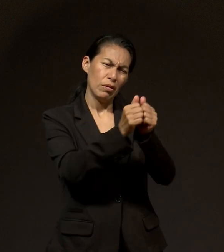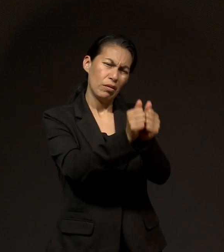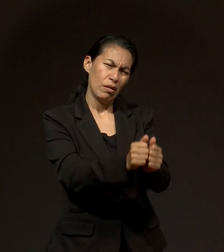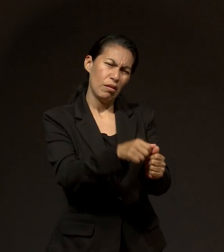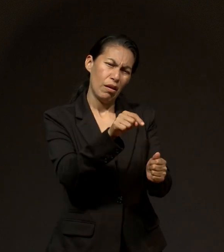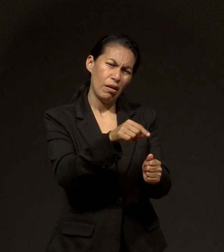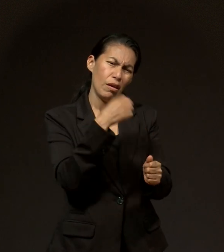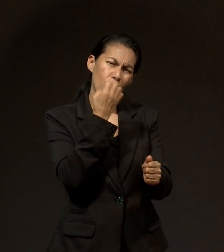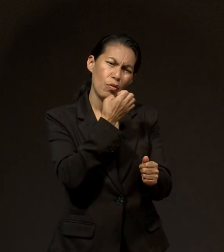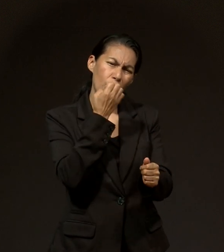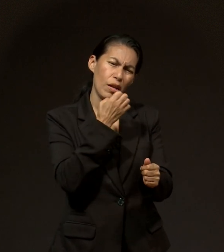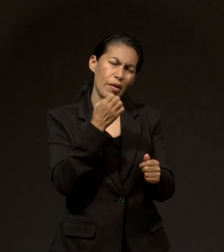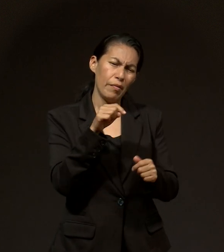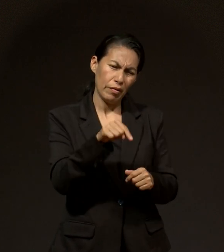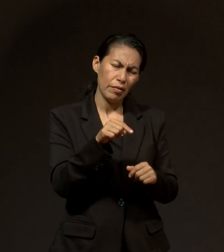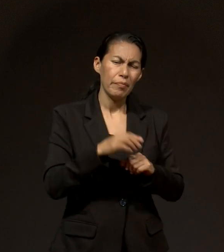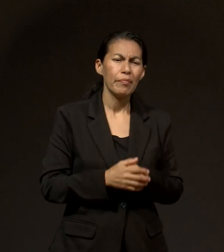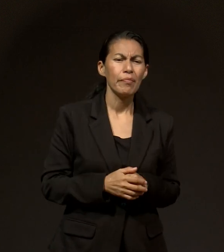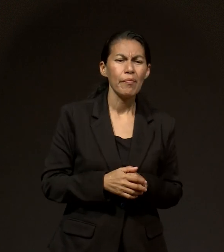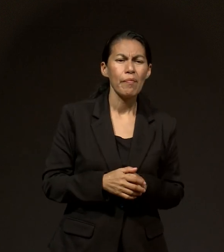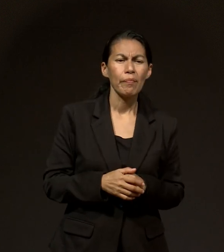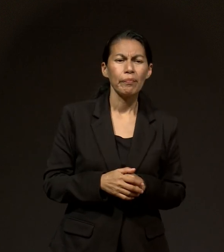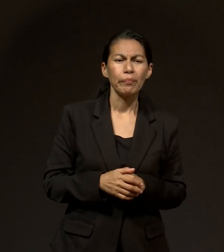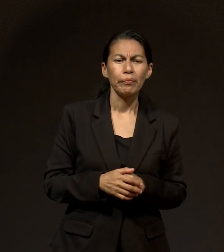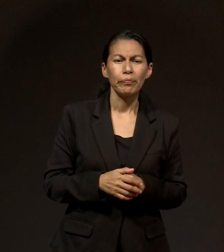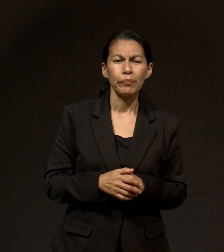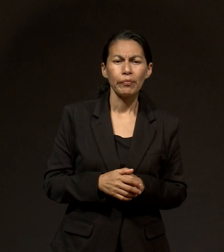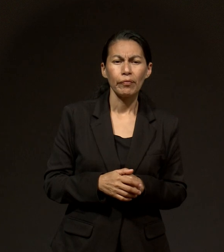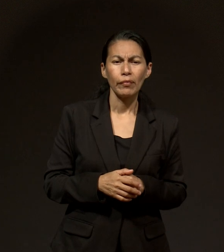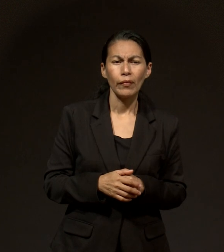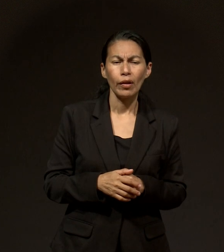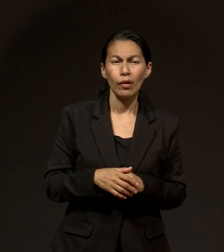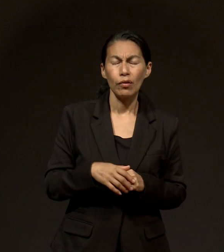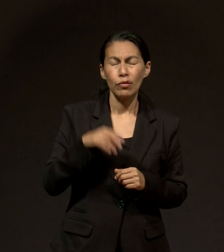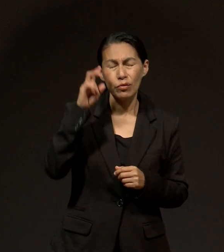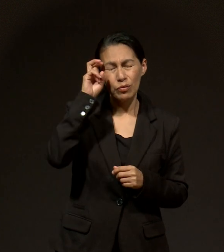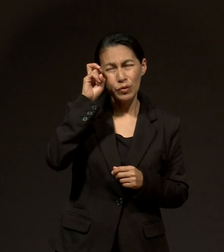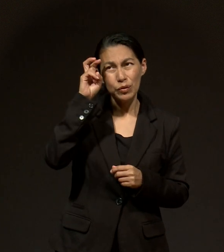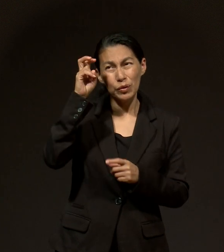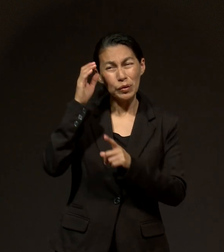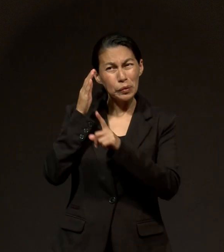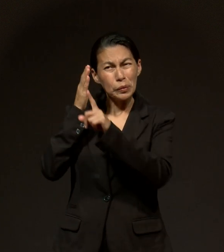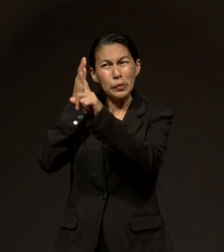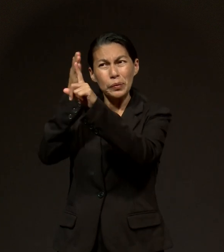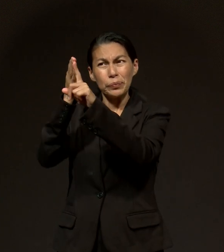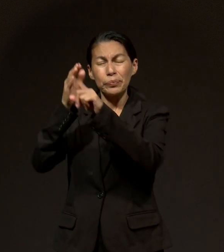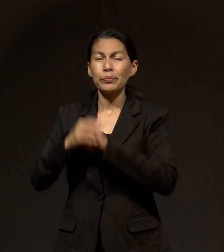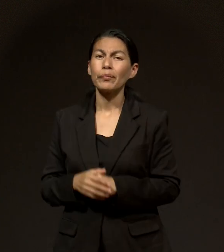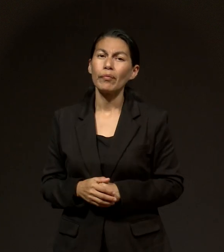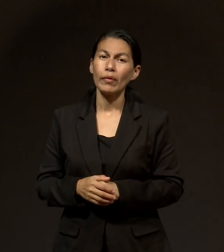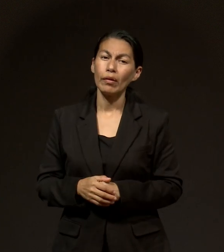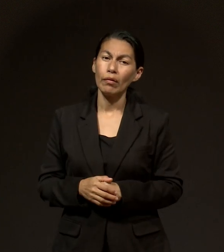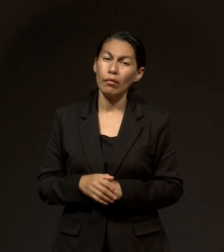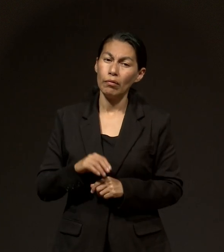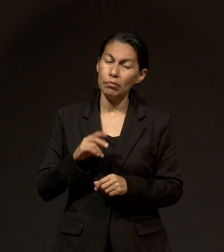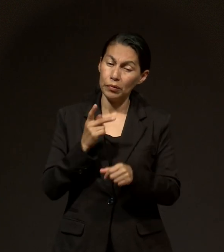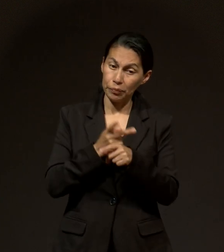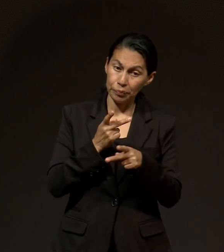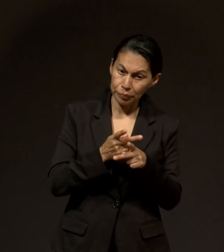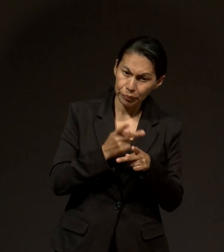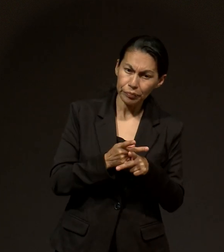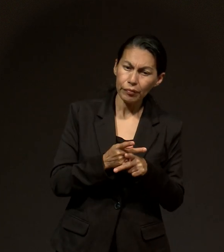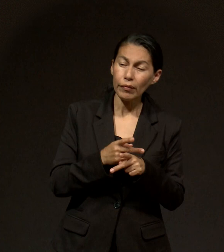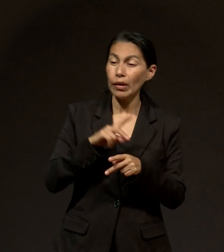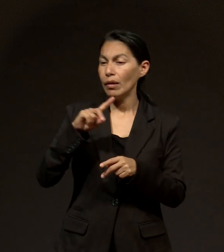Entonces, termino la primaria. Ese sueño aún seguía, termino la primaria. Inicio la secundaria, igual en una